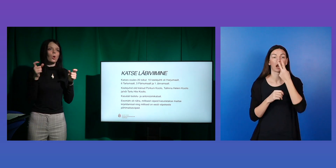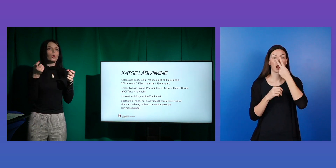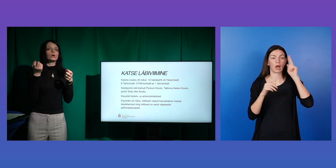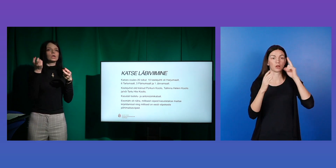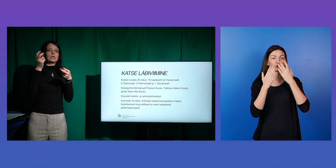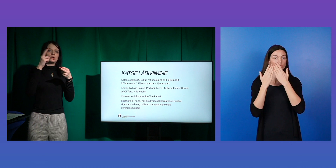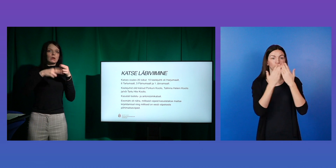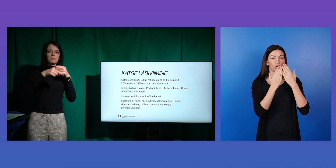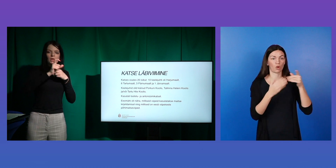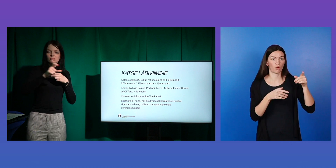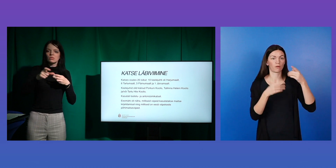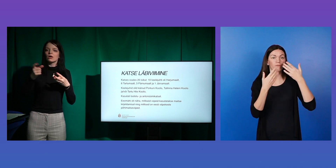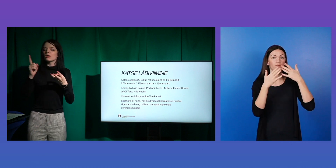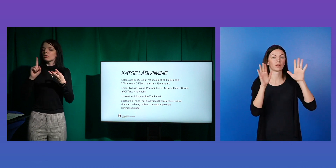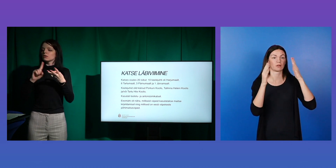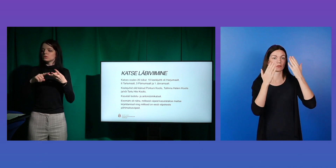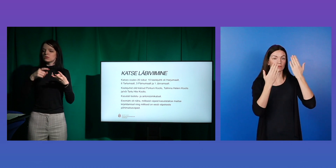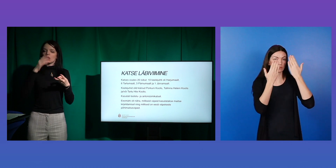Heleni koolis